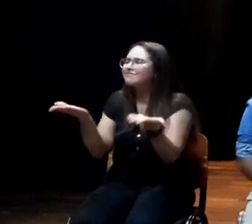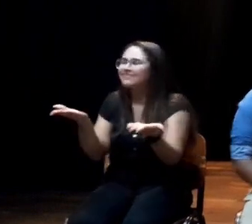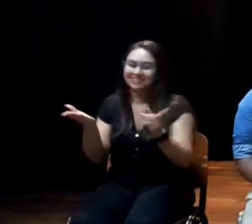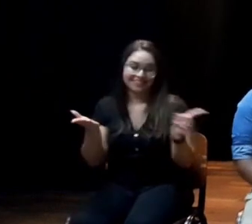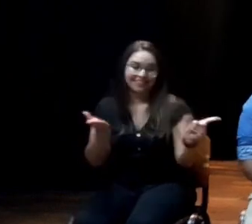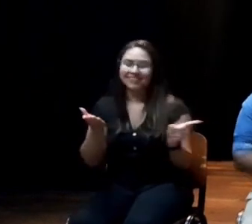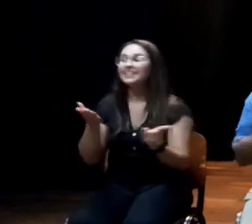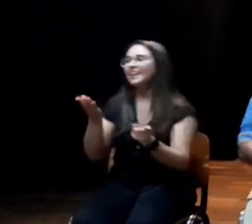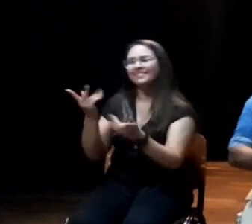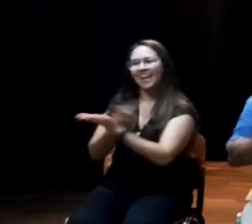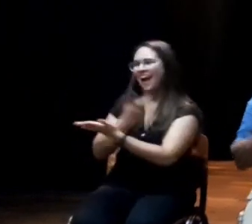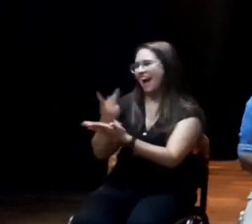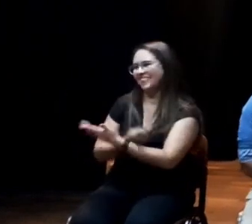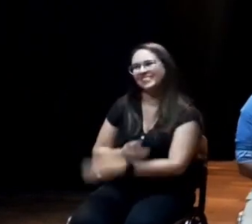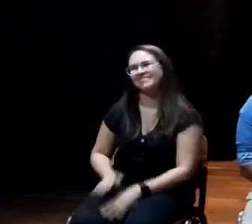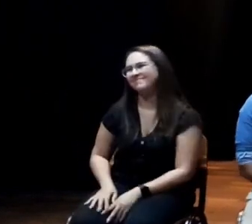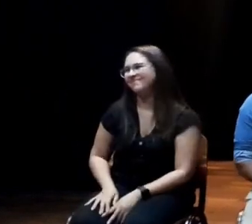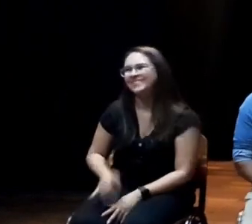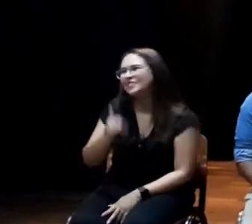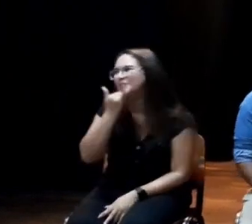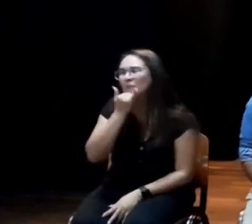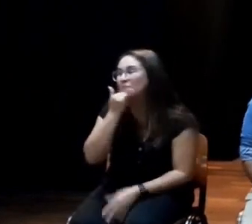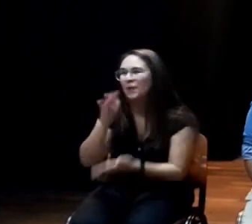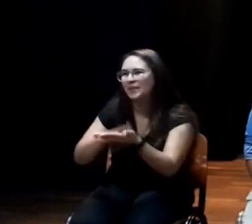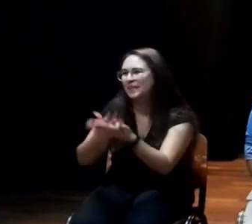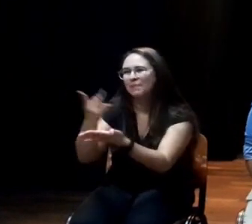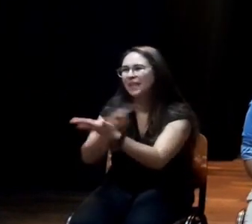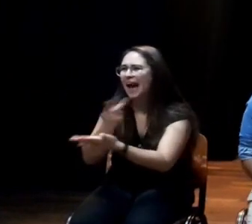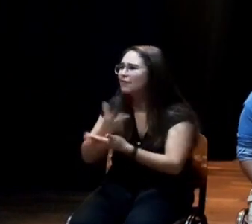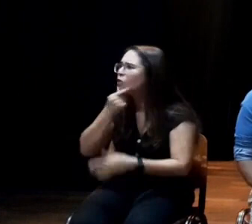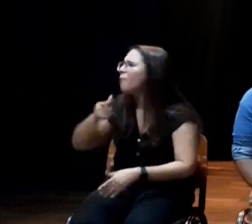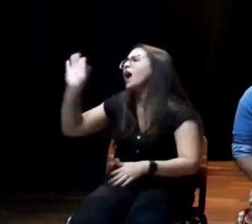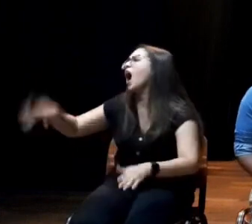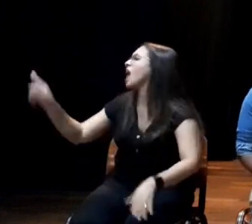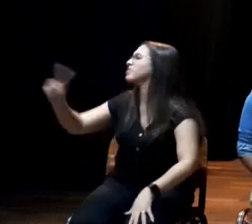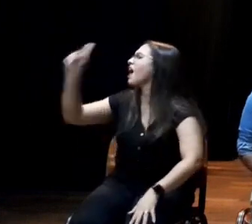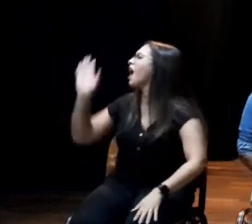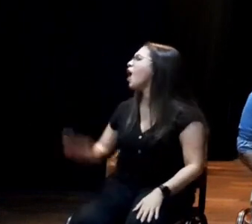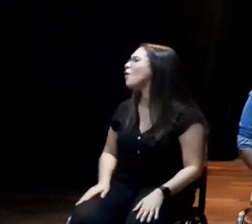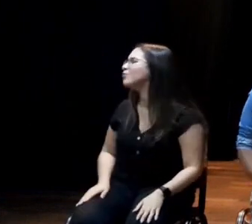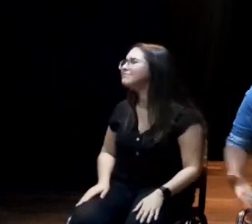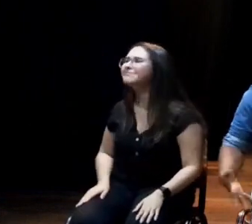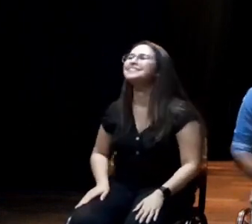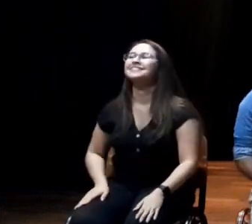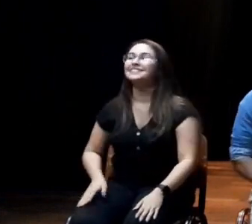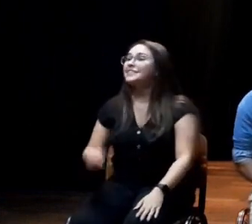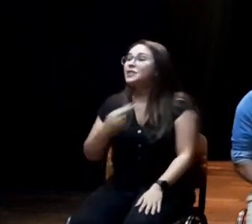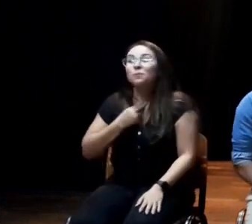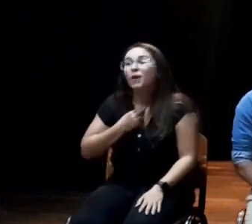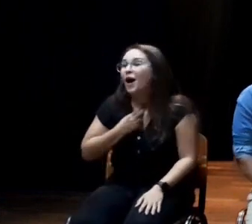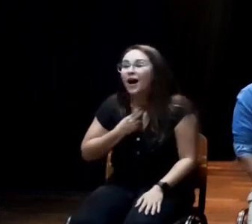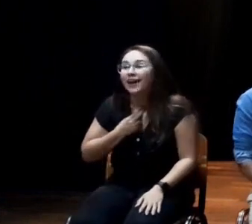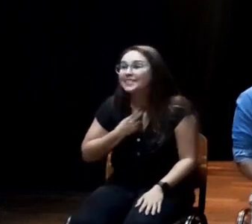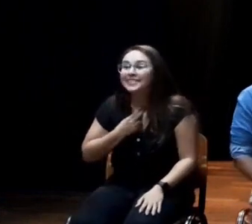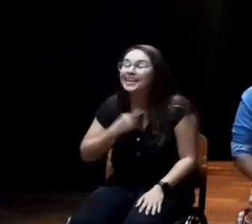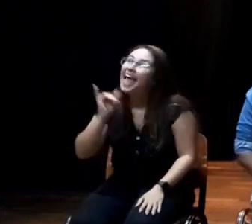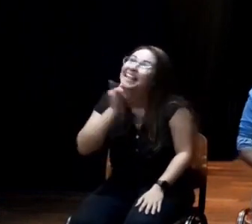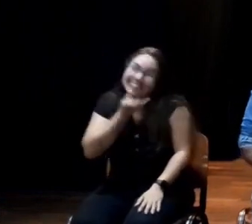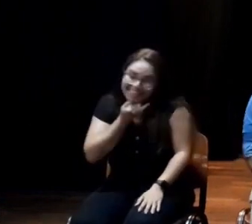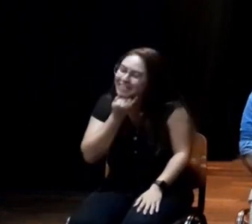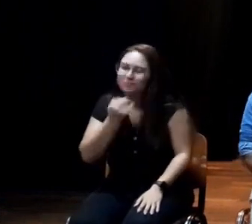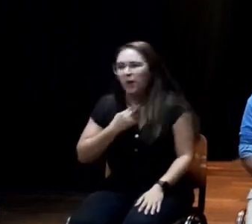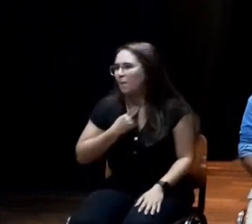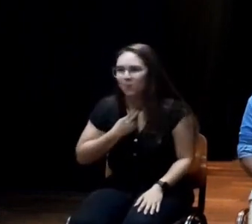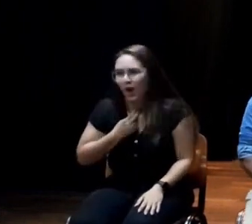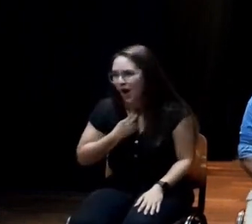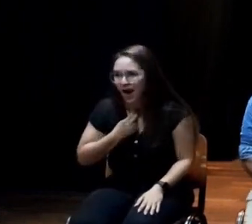Esse intérprete está errado. A gente não pode ser mais interessante que o não, outro. Jade. A gente não pode. É triste, mas